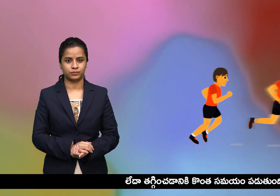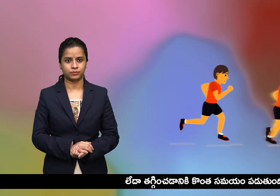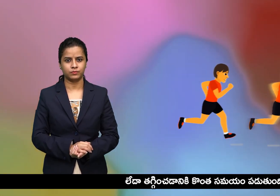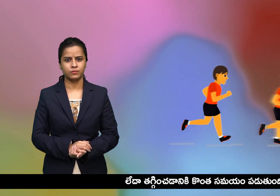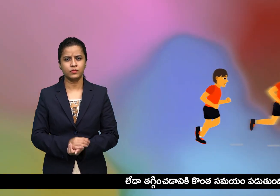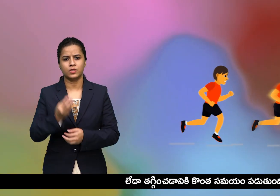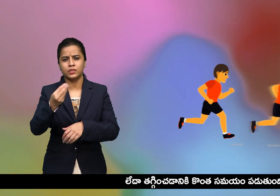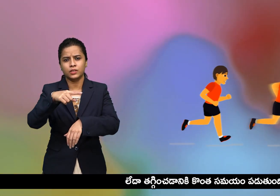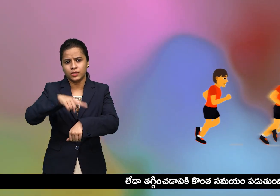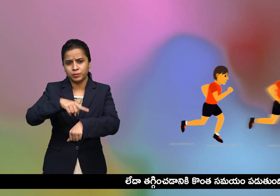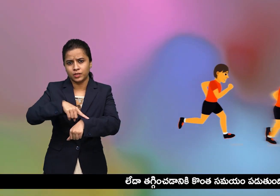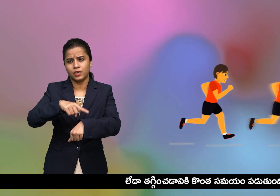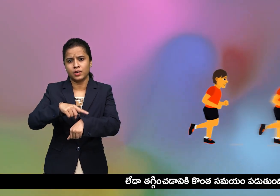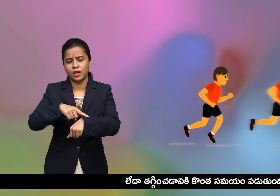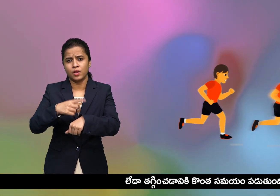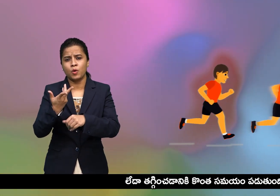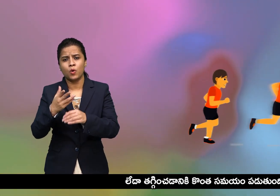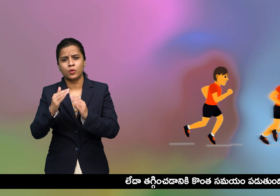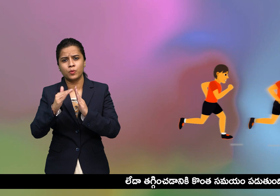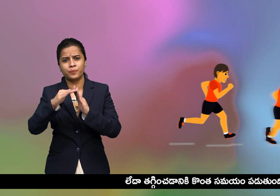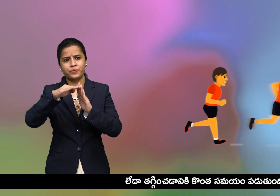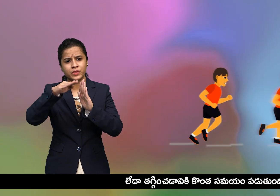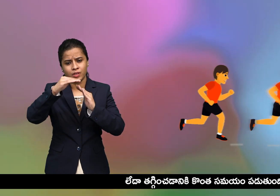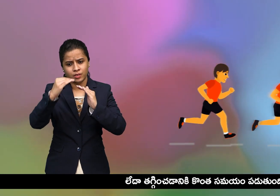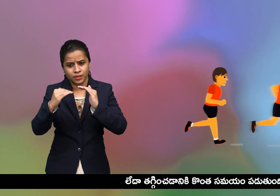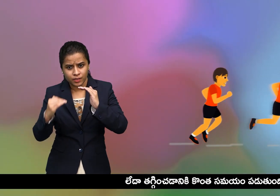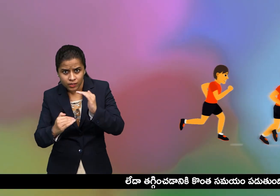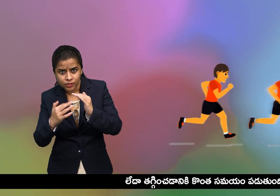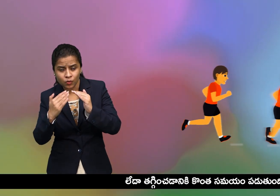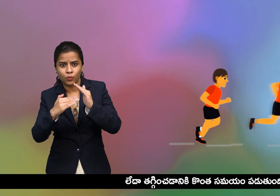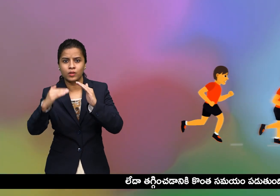లేదా తగ్గించడానికి కొంత సమయం పడుతుంది.